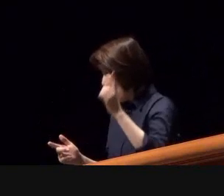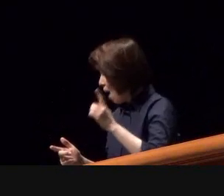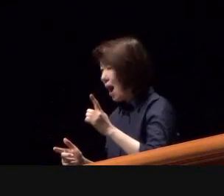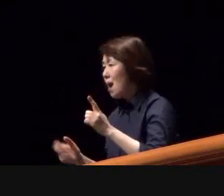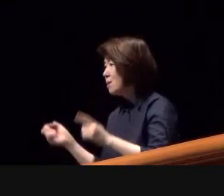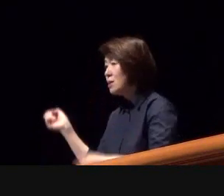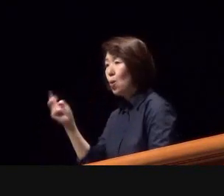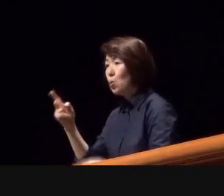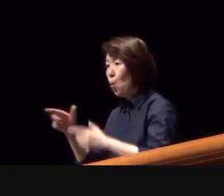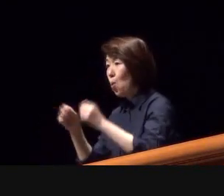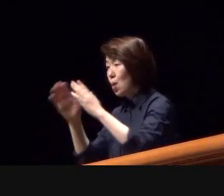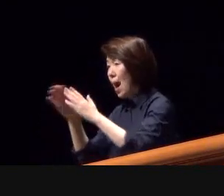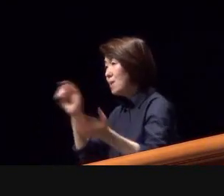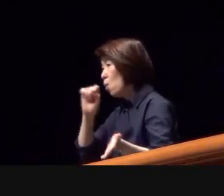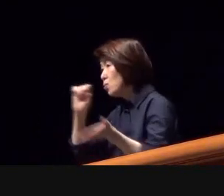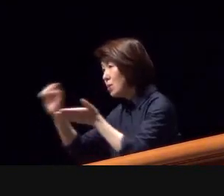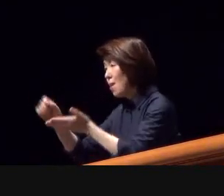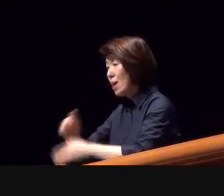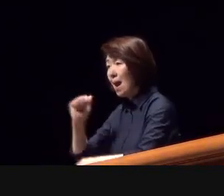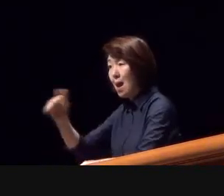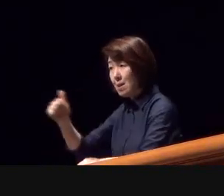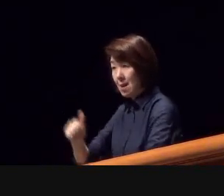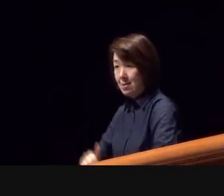と再び国会に送ってはなりません。